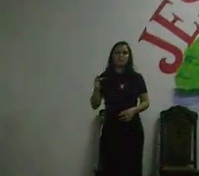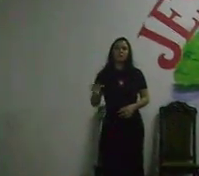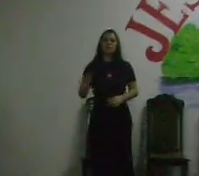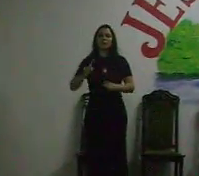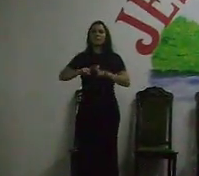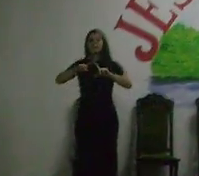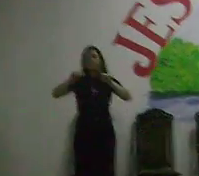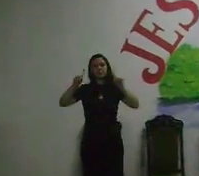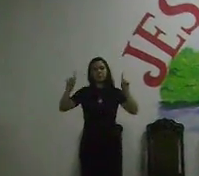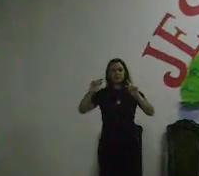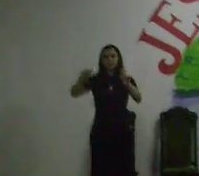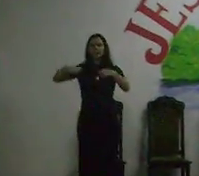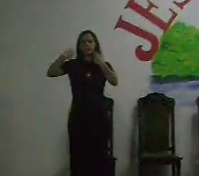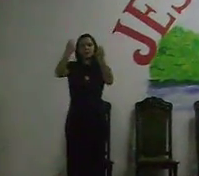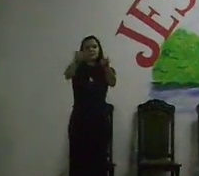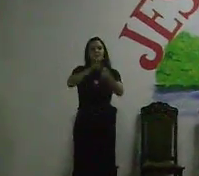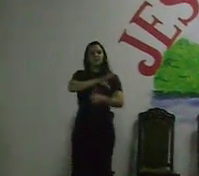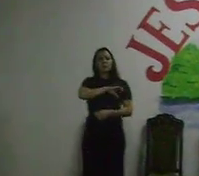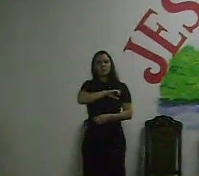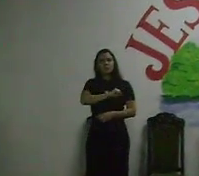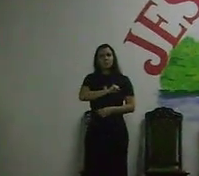o seu trabalho.